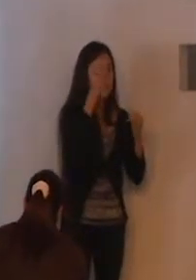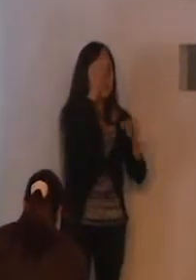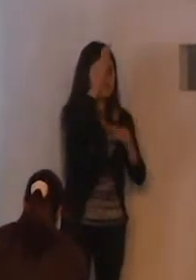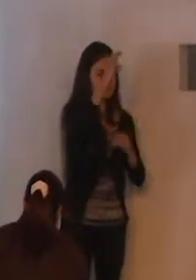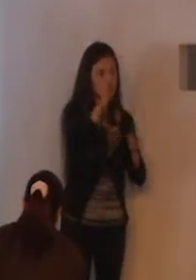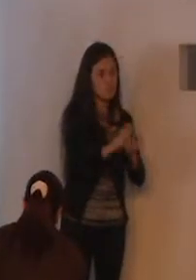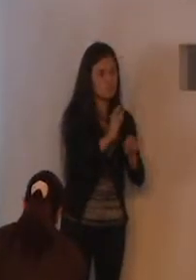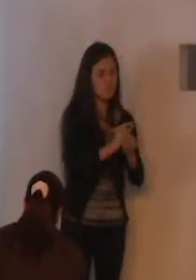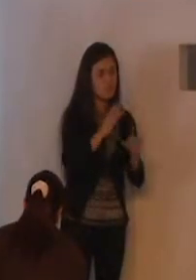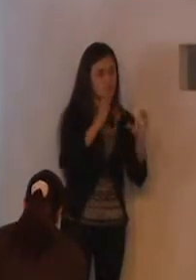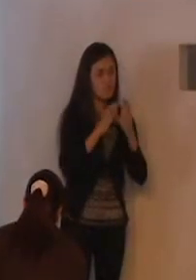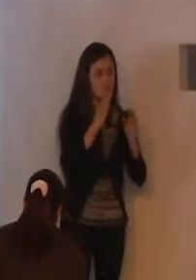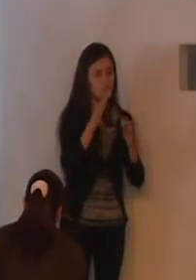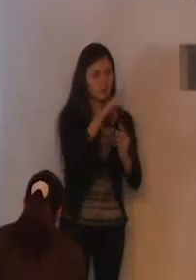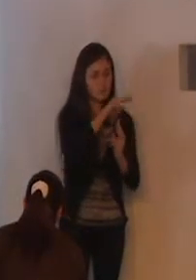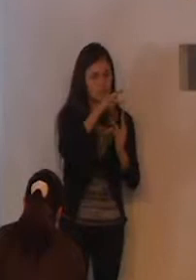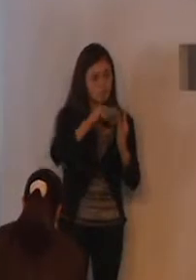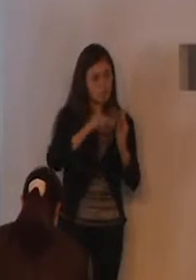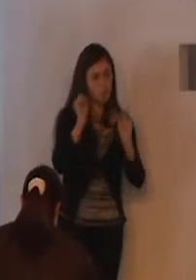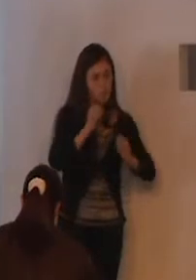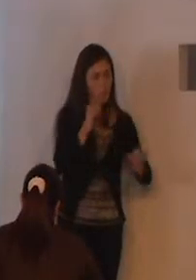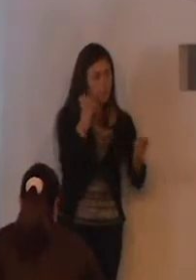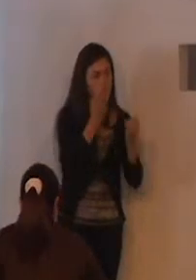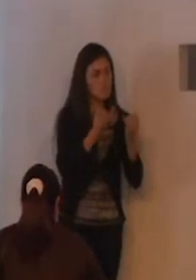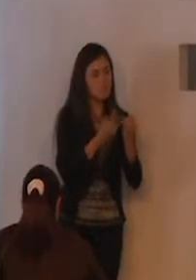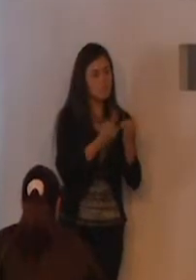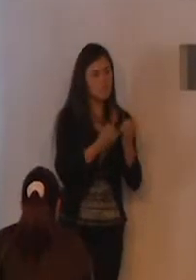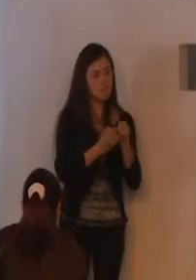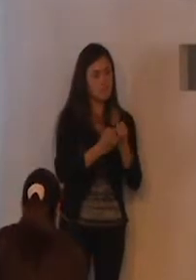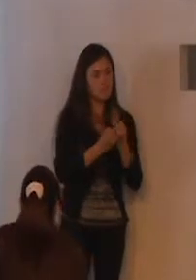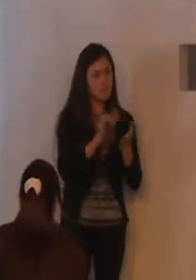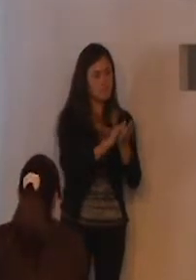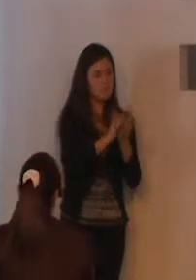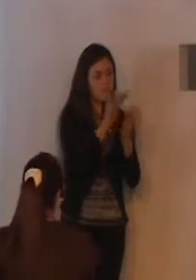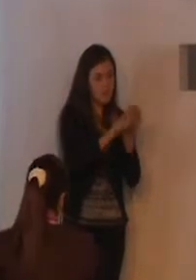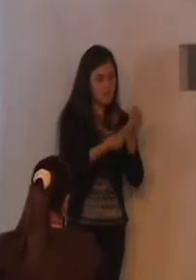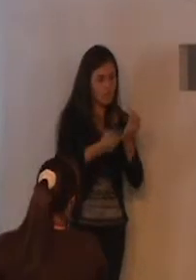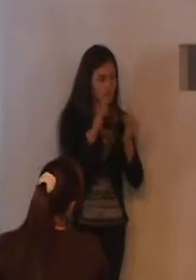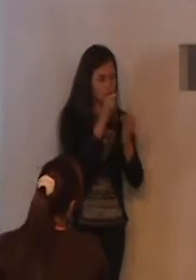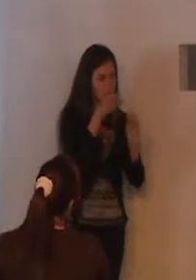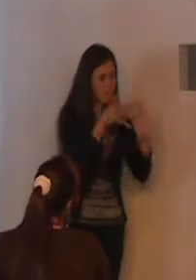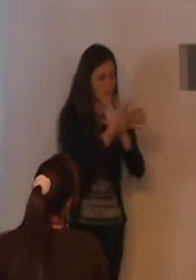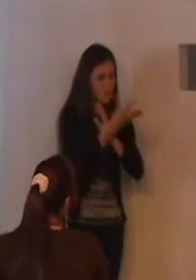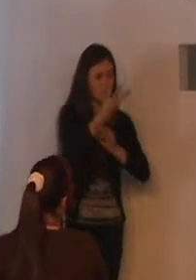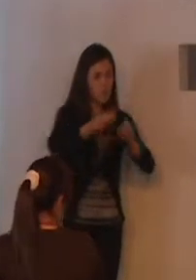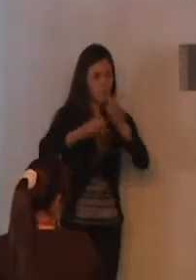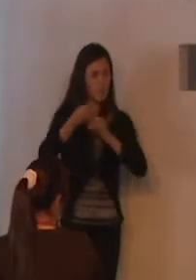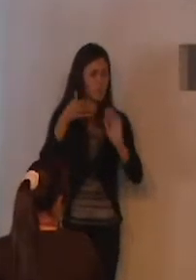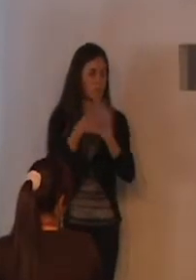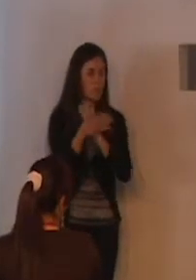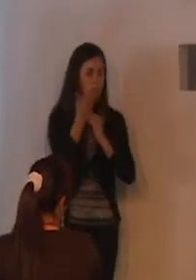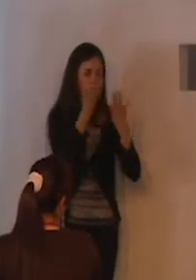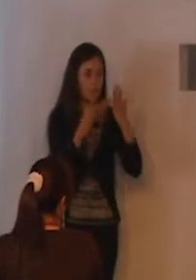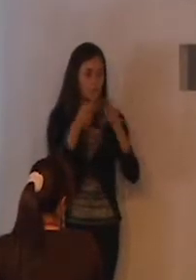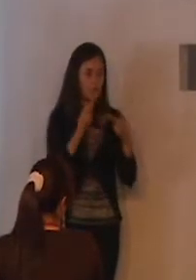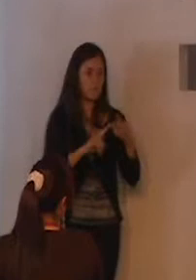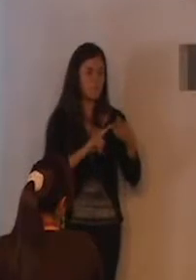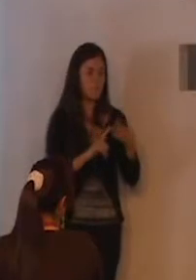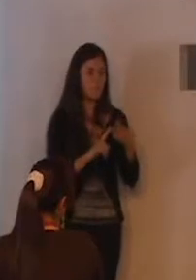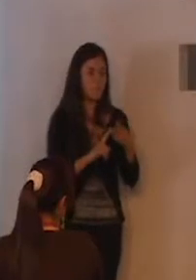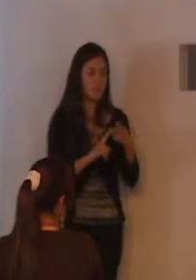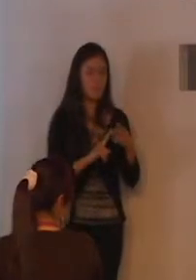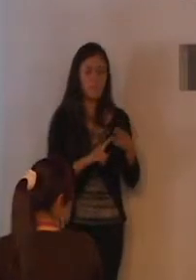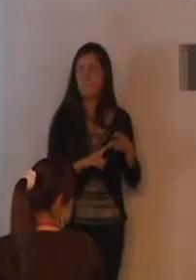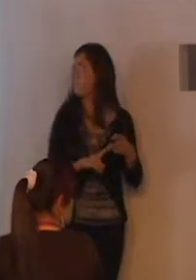los usos y analizar las categorías que emergieran de este proceso. La fase 2 fue hacer la triangulación